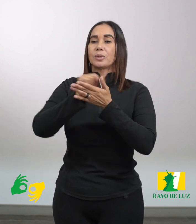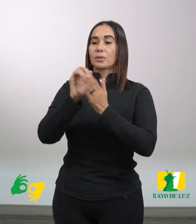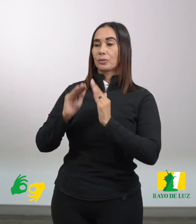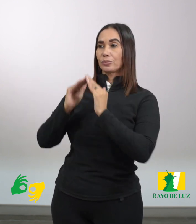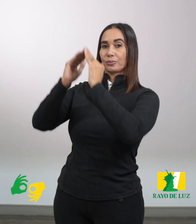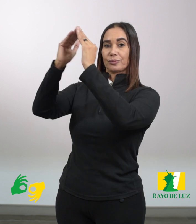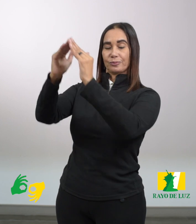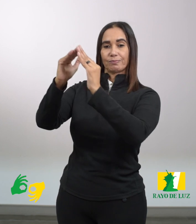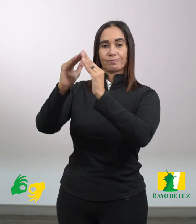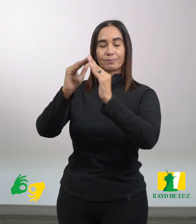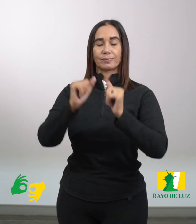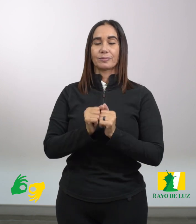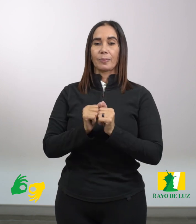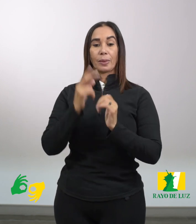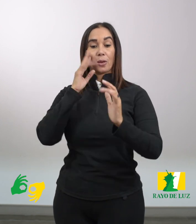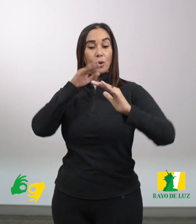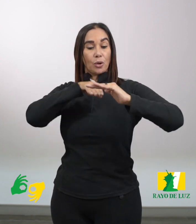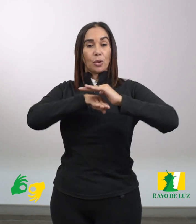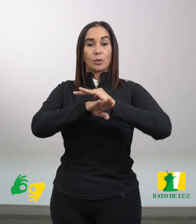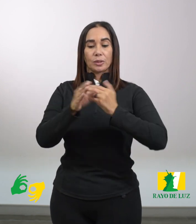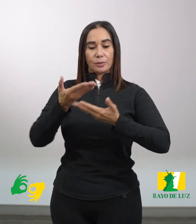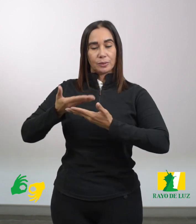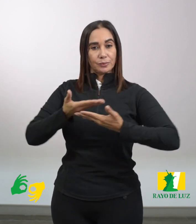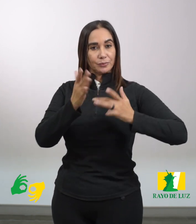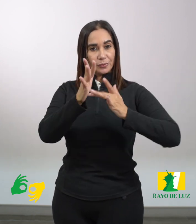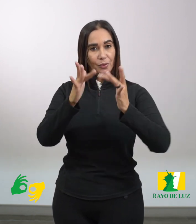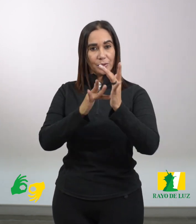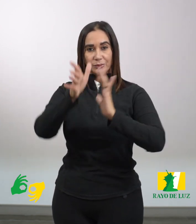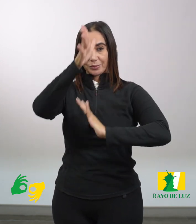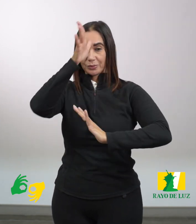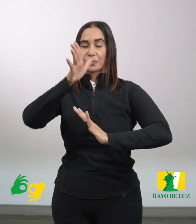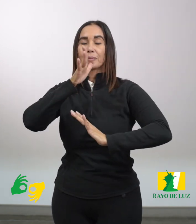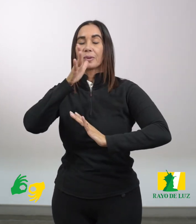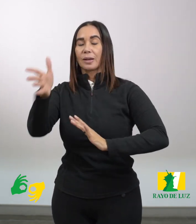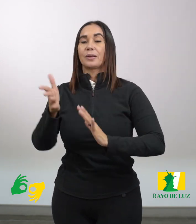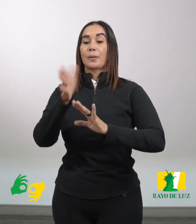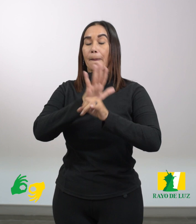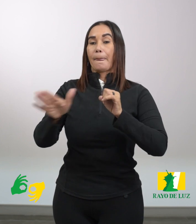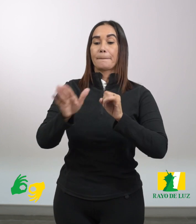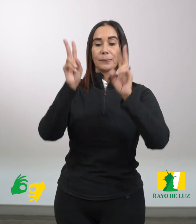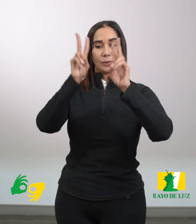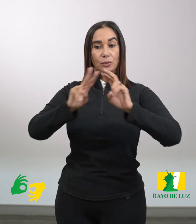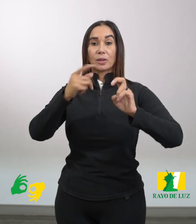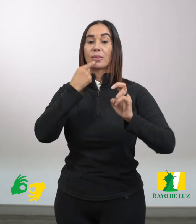templo. Cuando entraban con el niño Jesús, sus padres, para cumplir con él lo previsto por la ley,